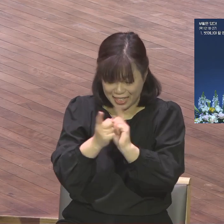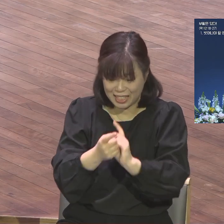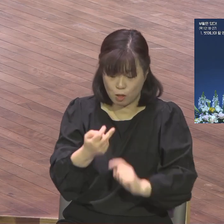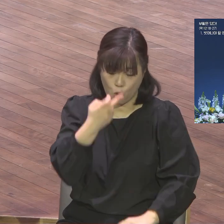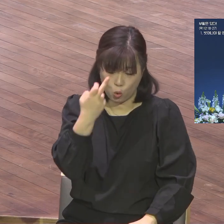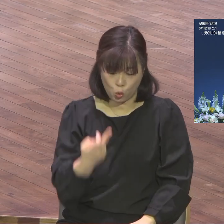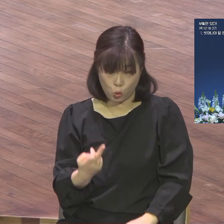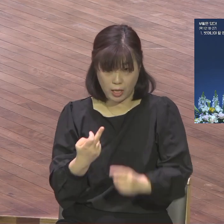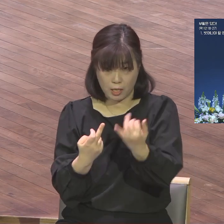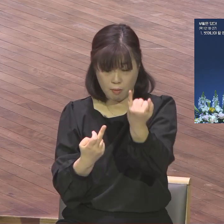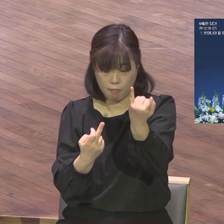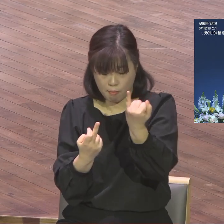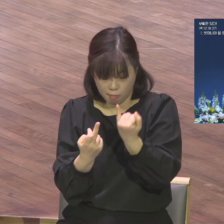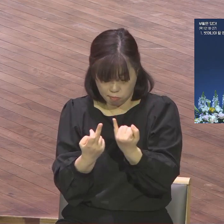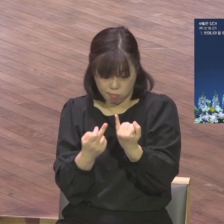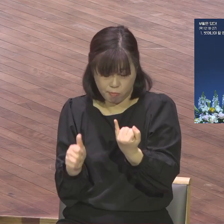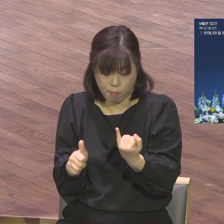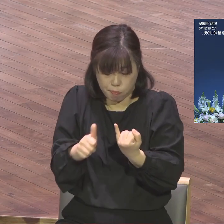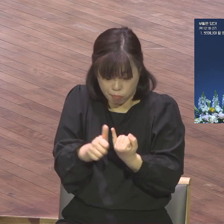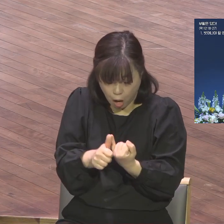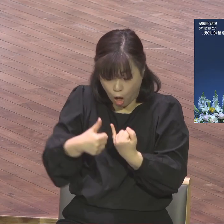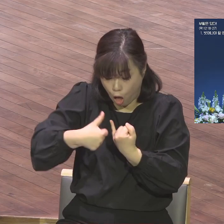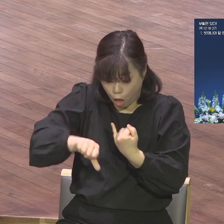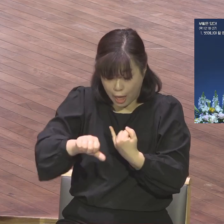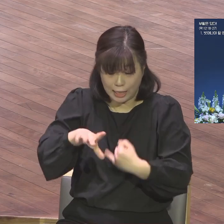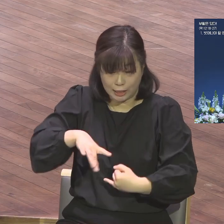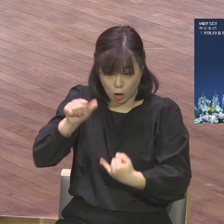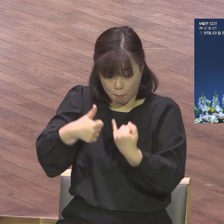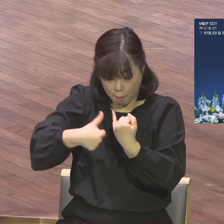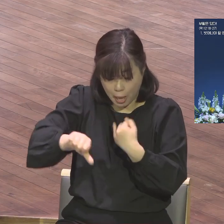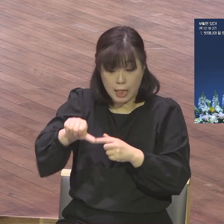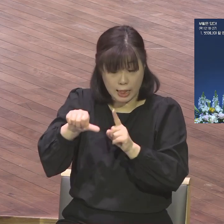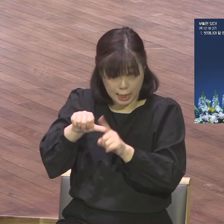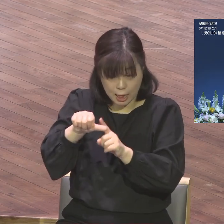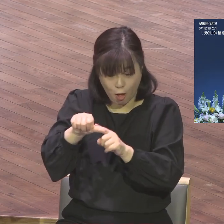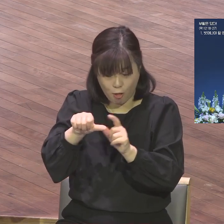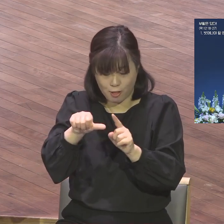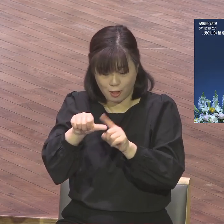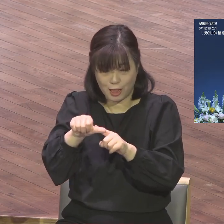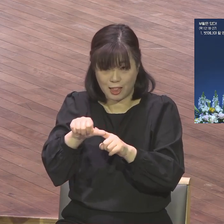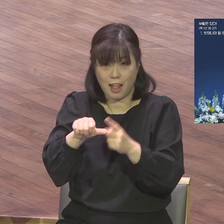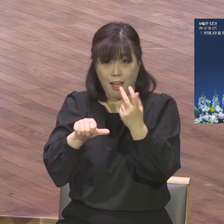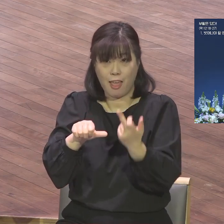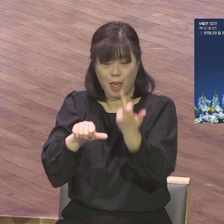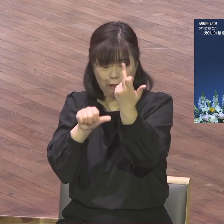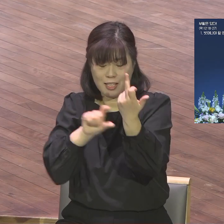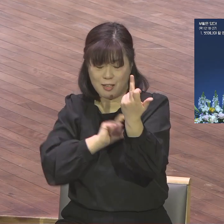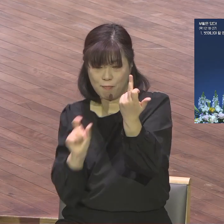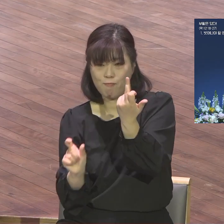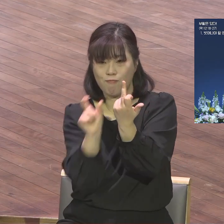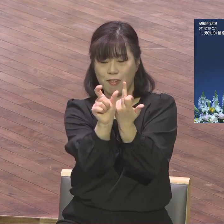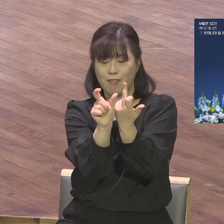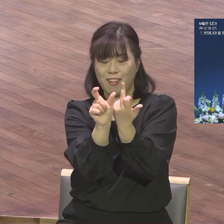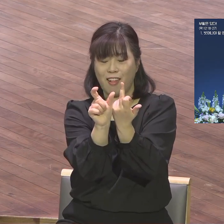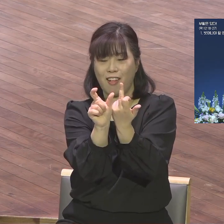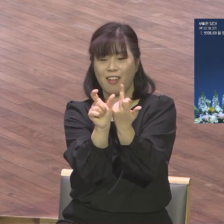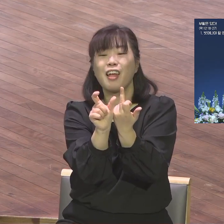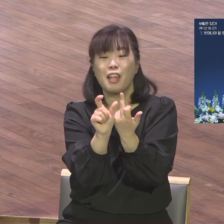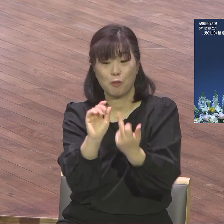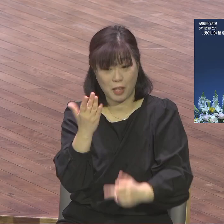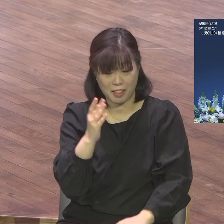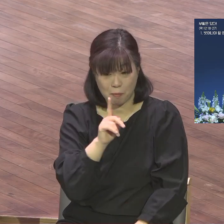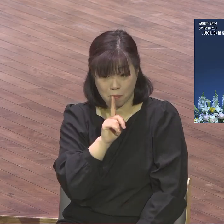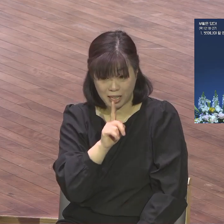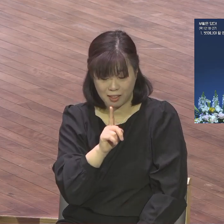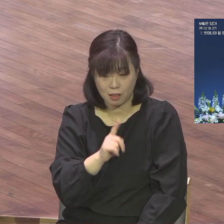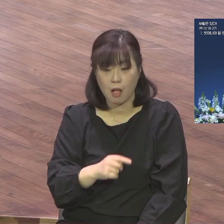유업을 이어가도록. 당시에는요, 왜 그런가, 여자들은 직업이 없었어요. 직업도 없고, 살아갈 수